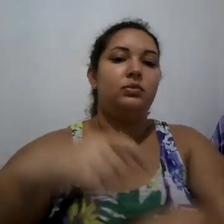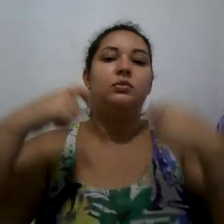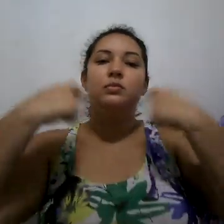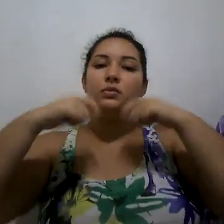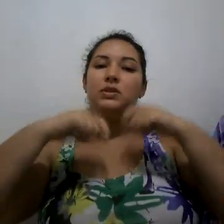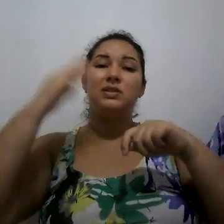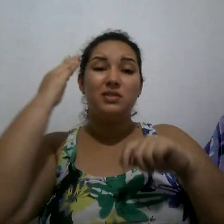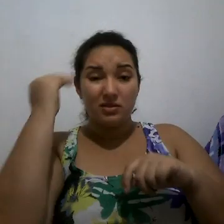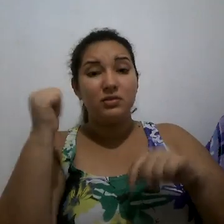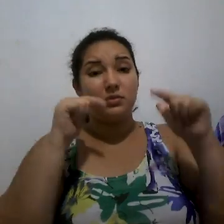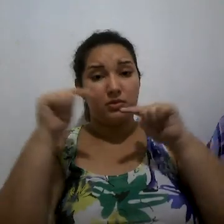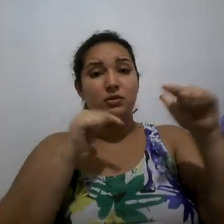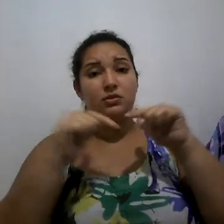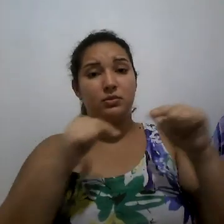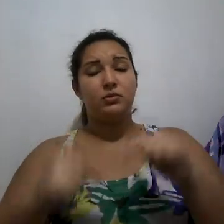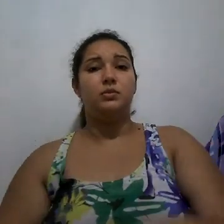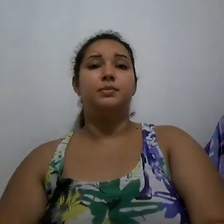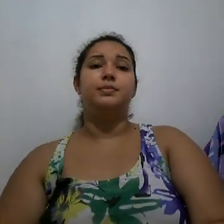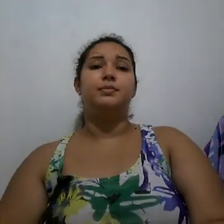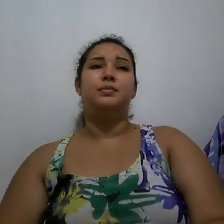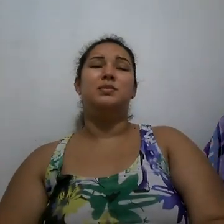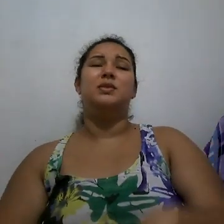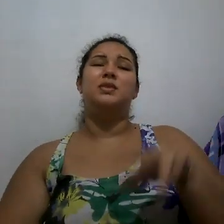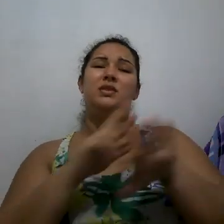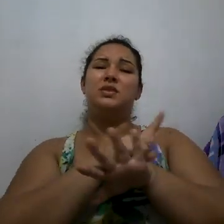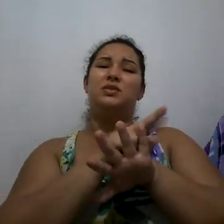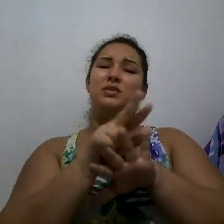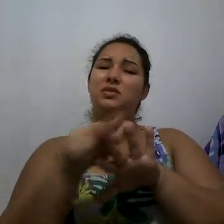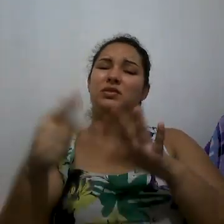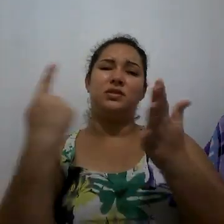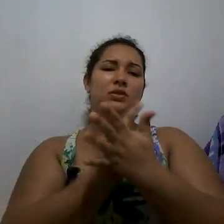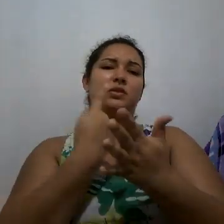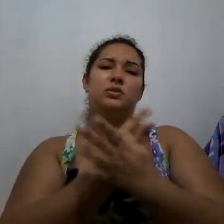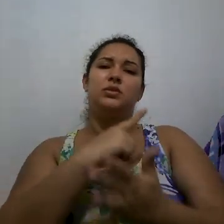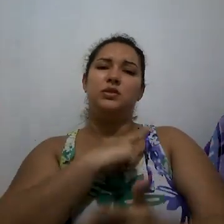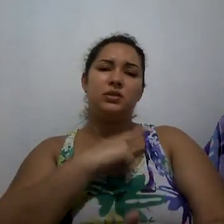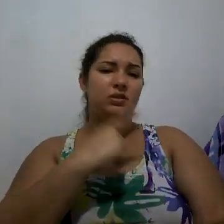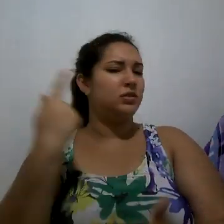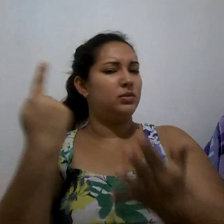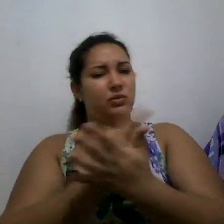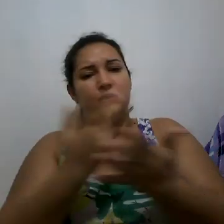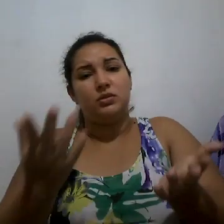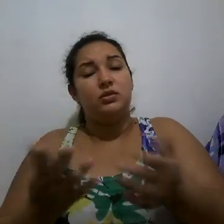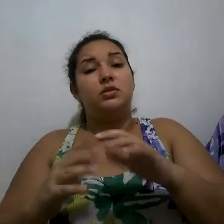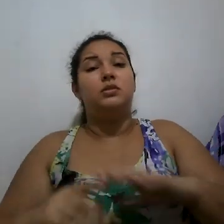com isso, né? E são vários tipos de erros que podem ocorrer, vários tipos de erros, vamos falar um pouquinho sobre